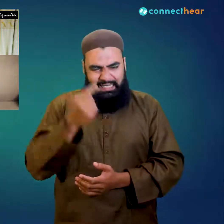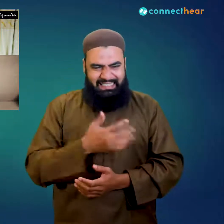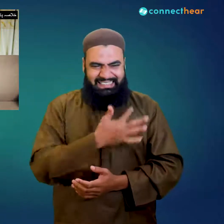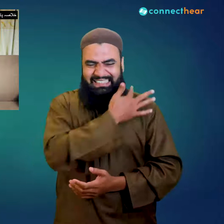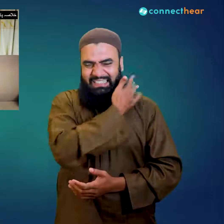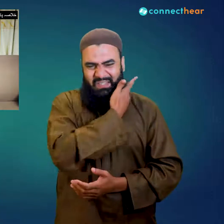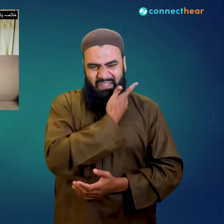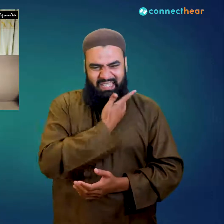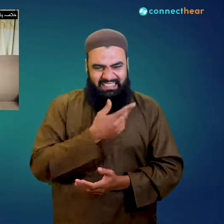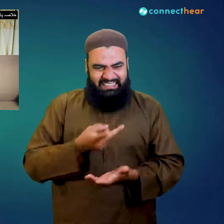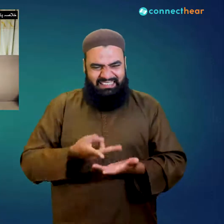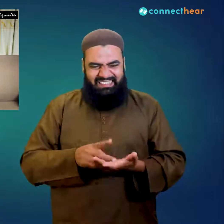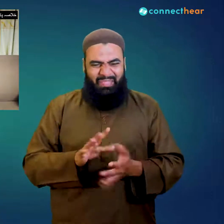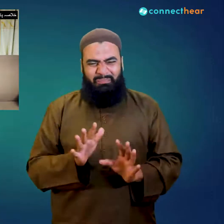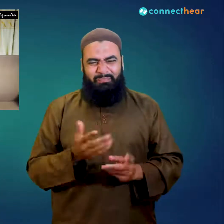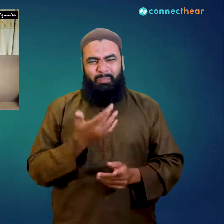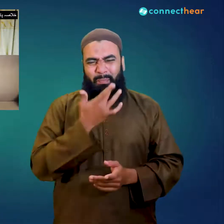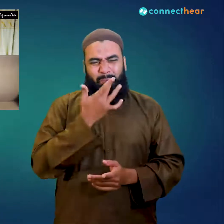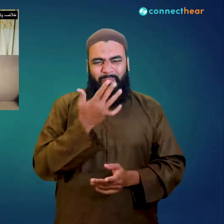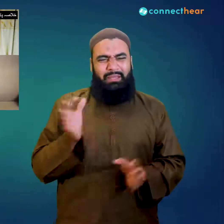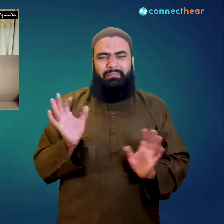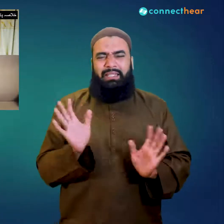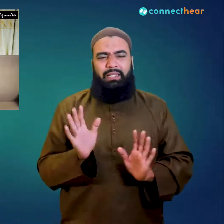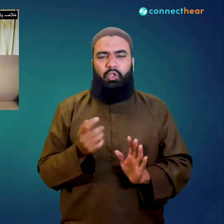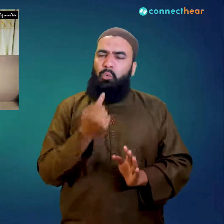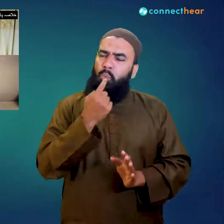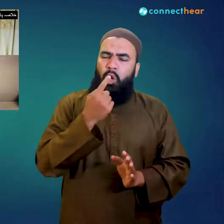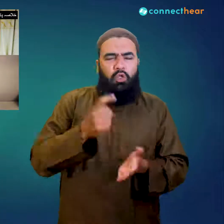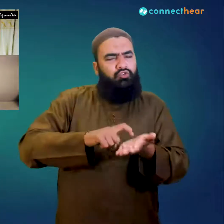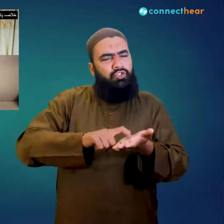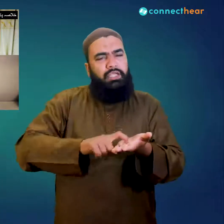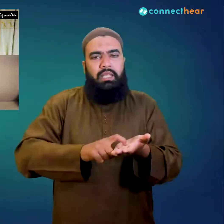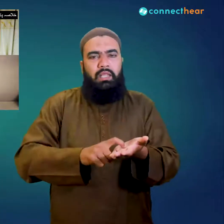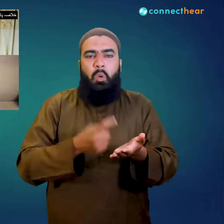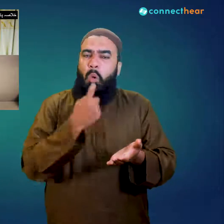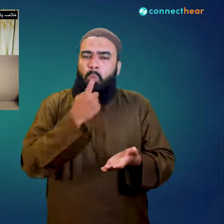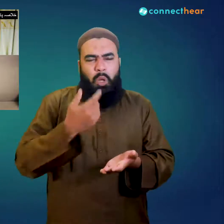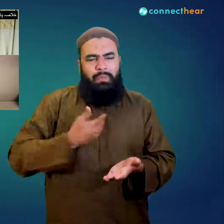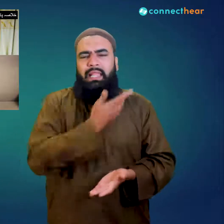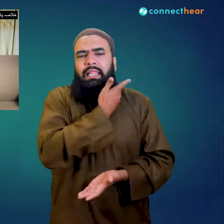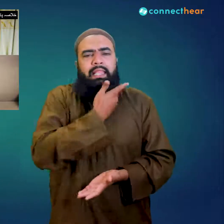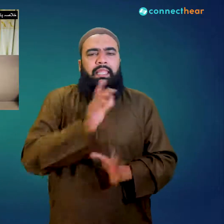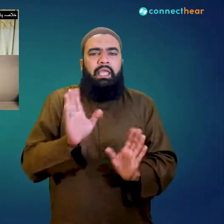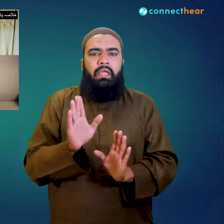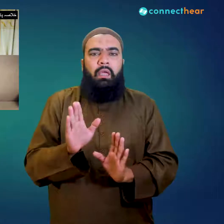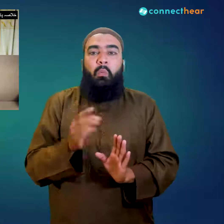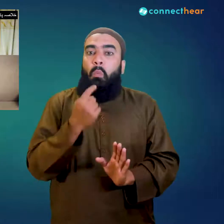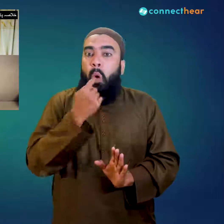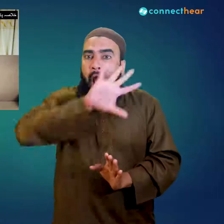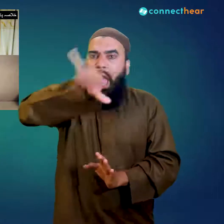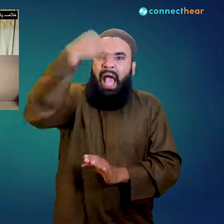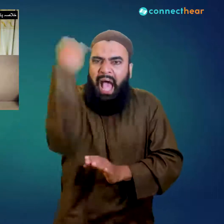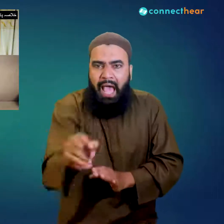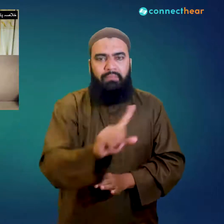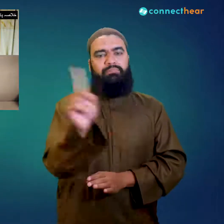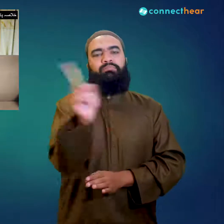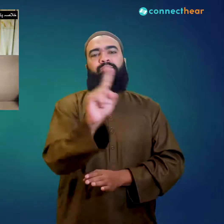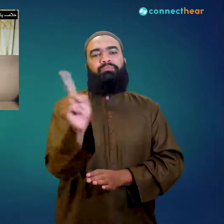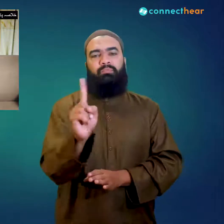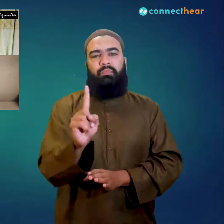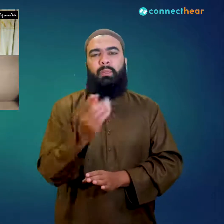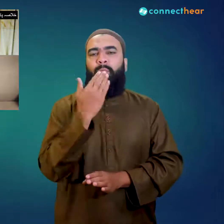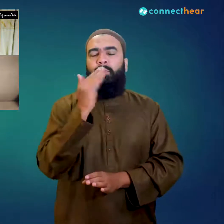داخل نہیں ہے، بلکہ فرمایا کہ مزاج مختلف ہوتے ہیں۔ اگر کوئی شخص کسی حلال چیز کو طبیعت کی ناگواری کی وجہ